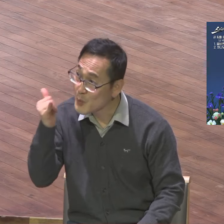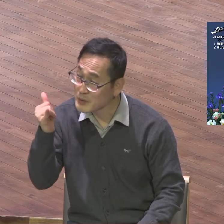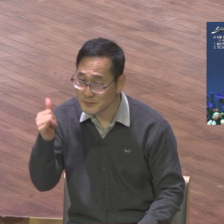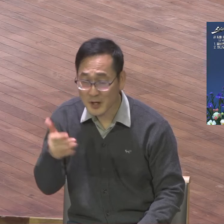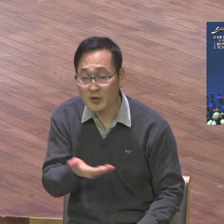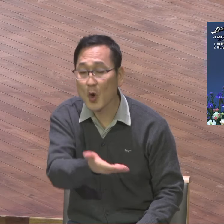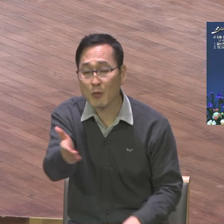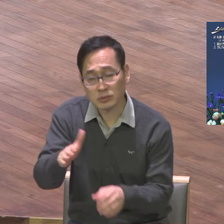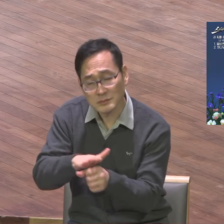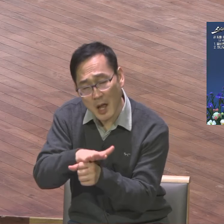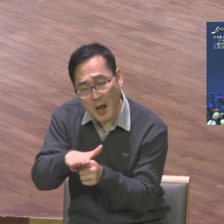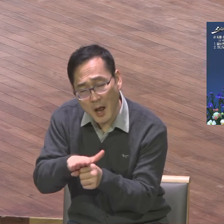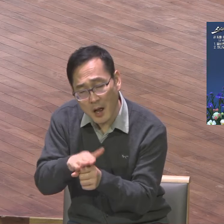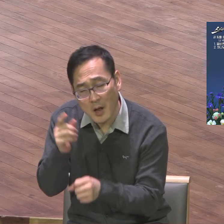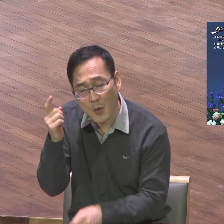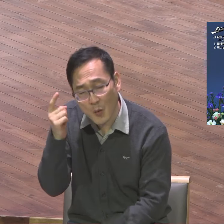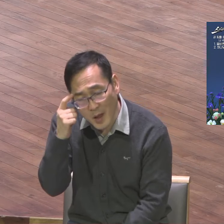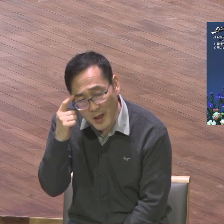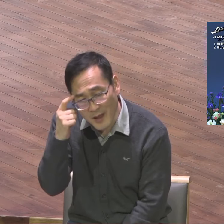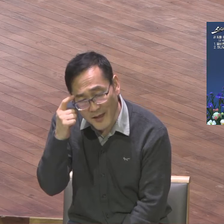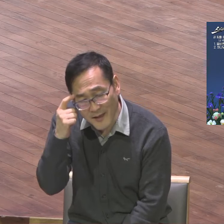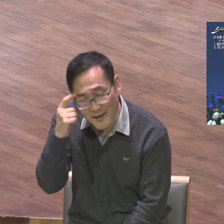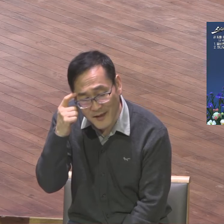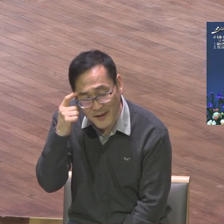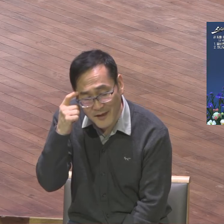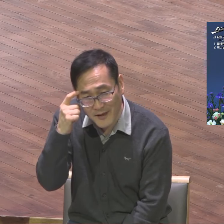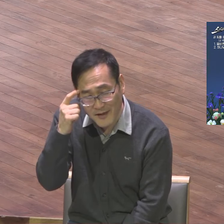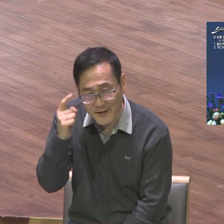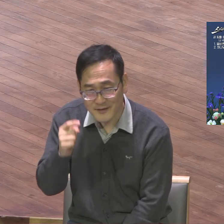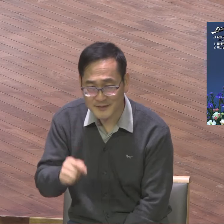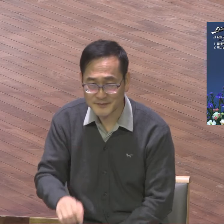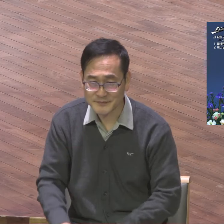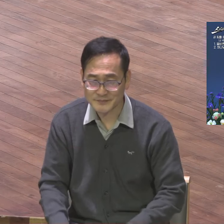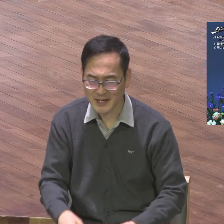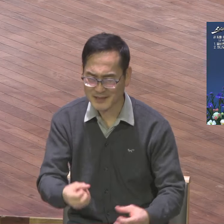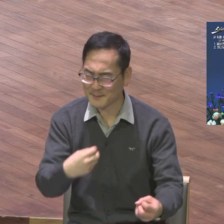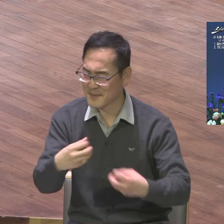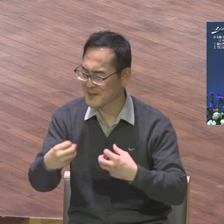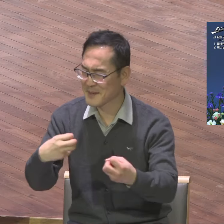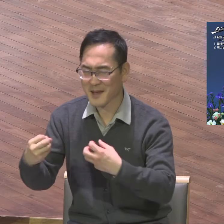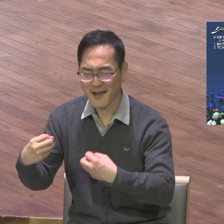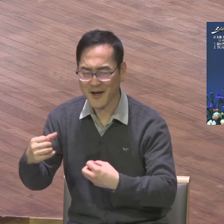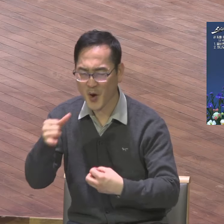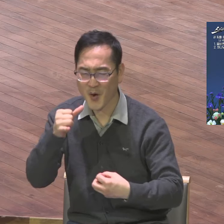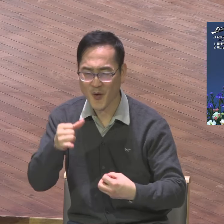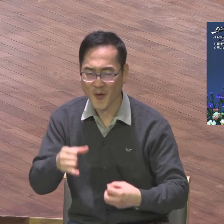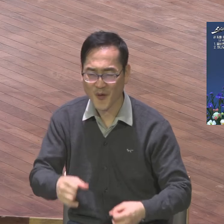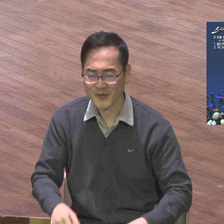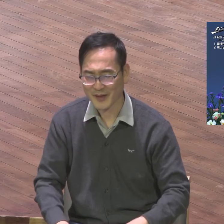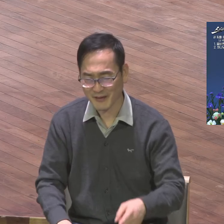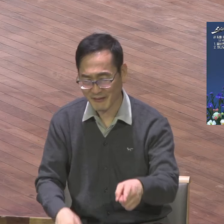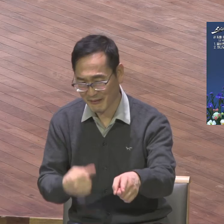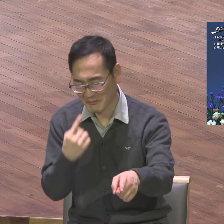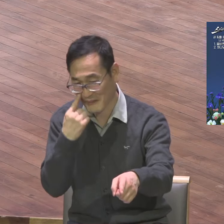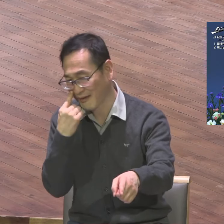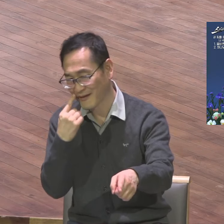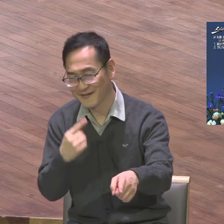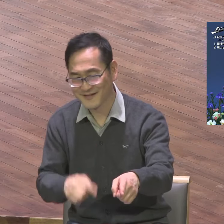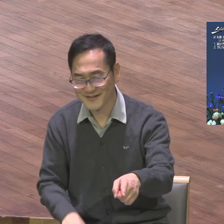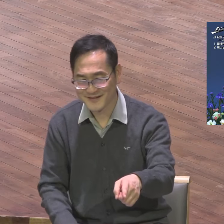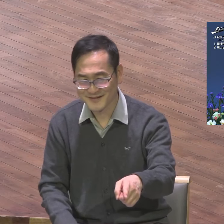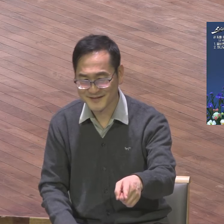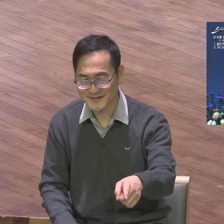부모님은 왜 우리를 사랑하실까요? 이러니까 여러 가지 답들이 나오지요. 그 중에 눈길을